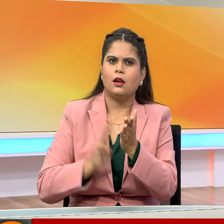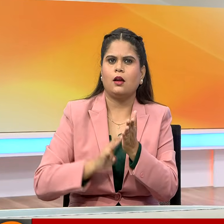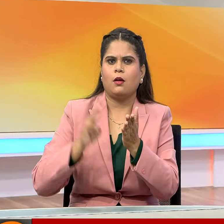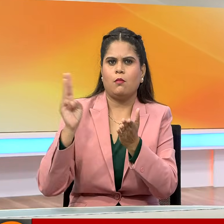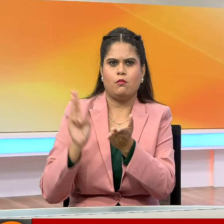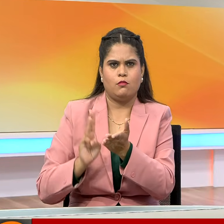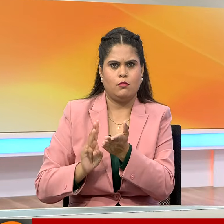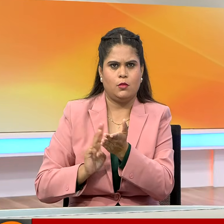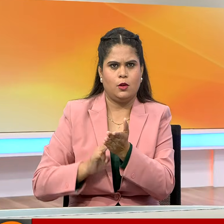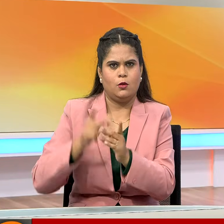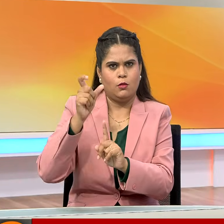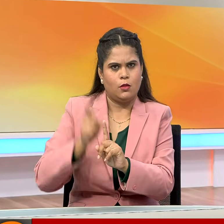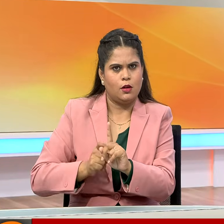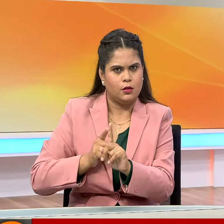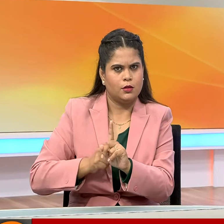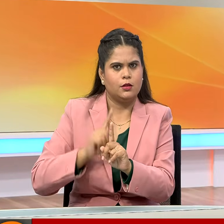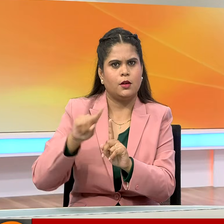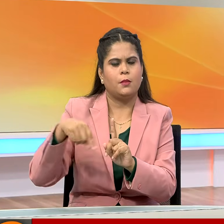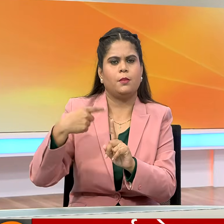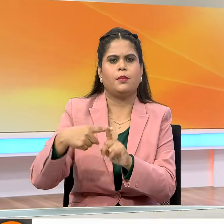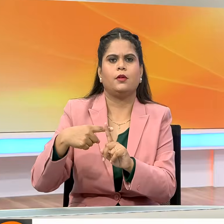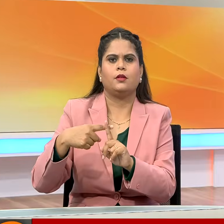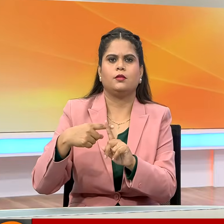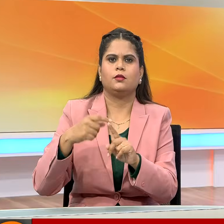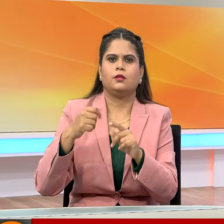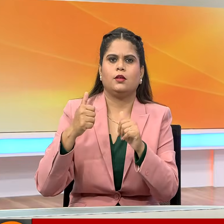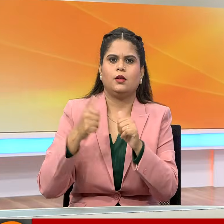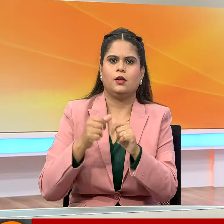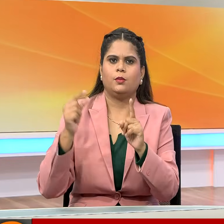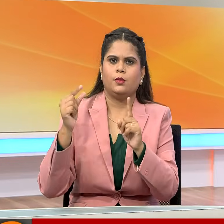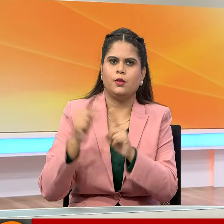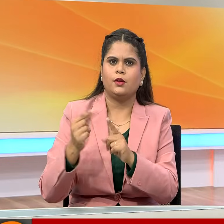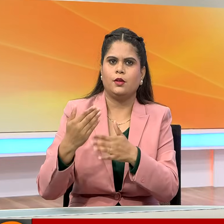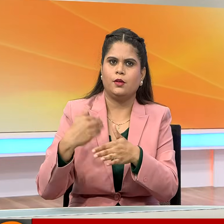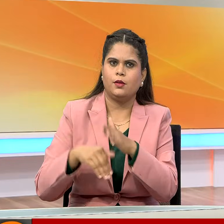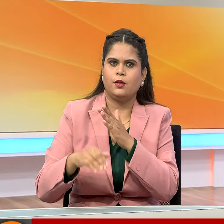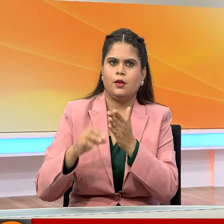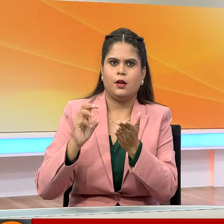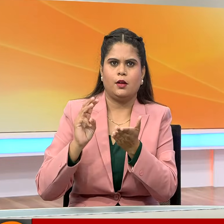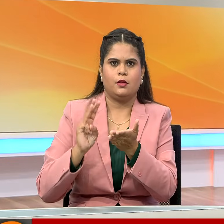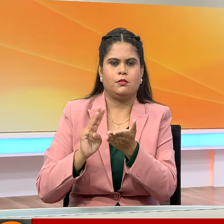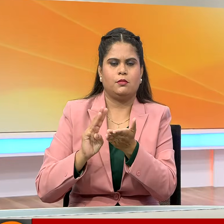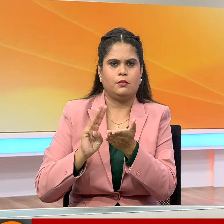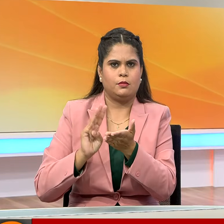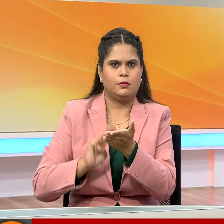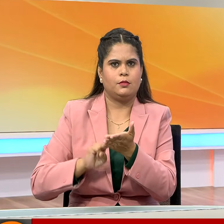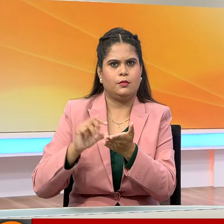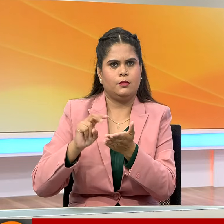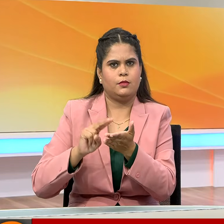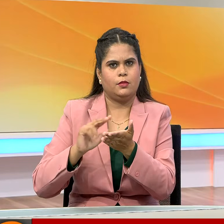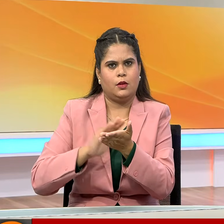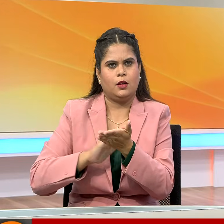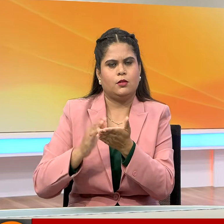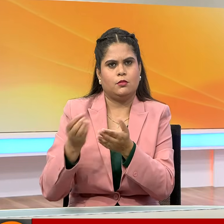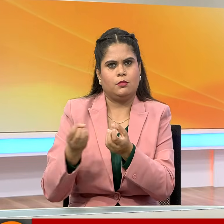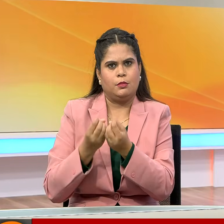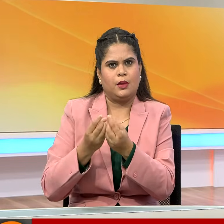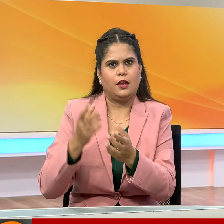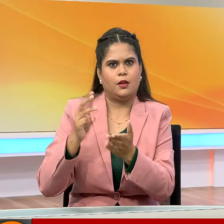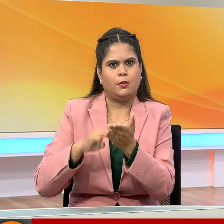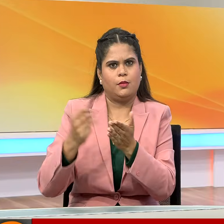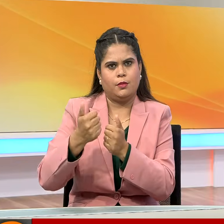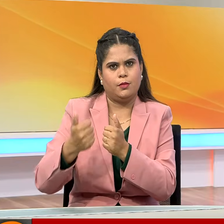भट्टी क्रामा और आंध्र प्रदेश के मुख्यमंत्री एन चंद्रबाबू नायडू समेत कई वरिष्ठ नेता मौजूद रहे। पुदुचेरी